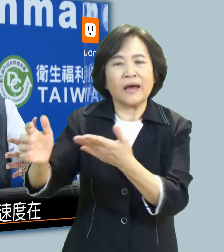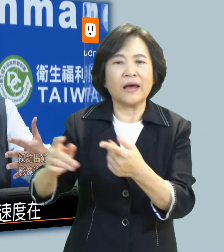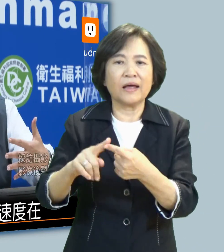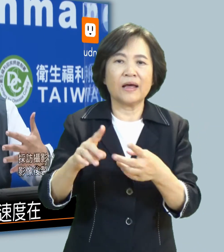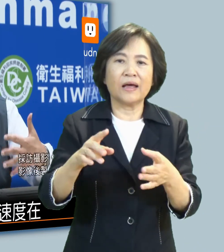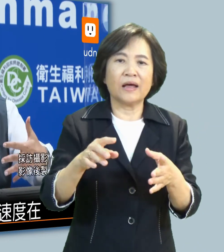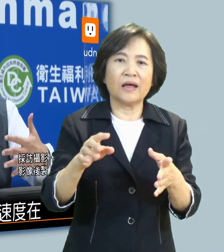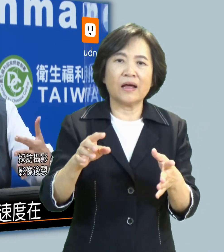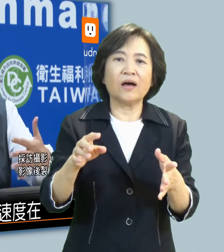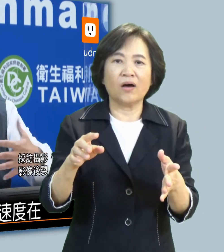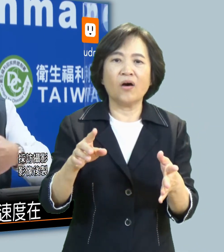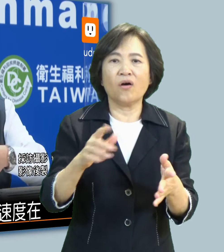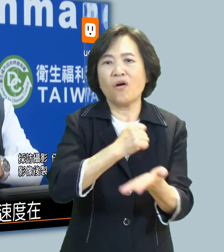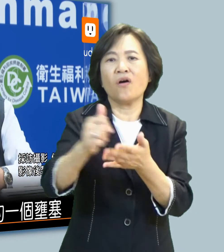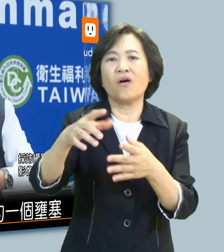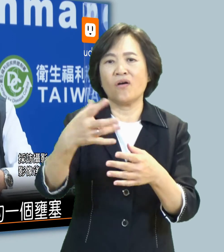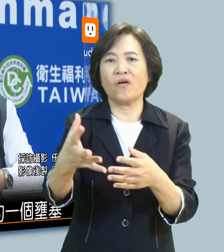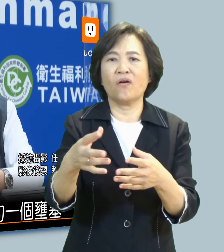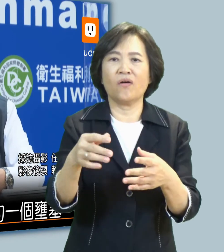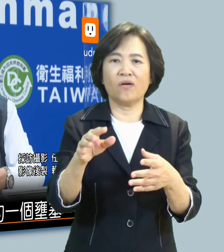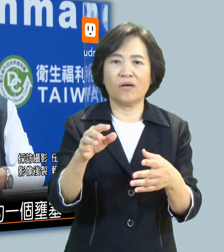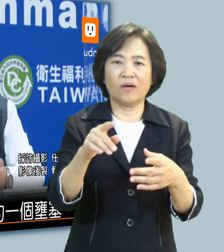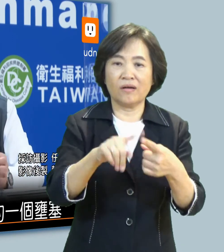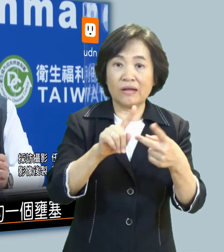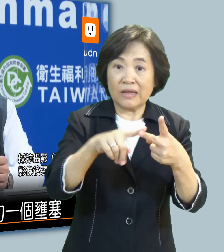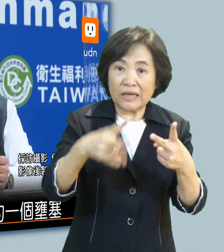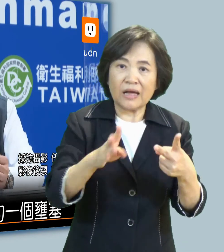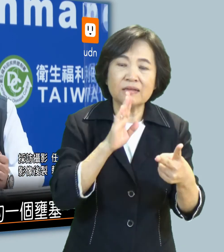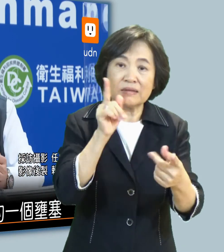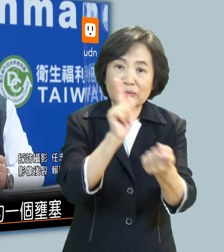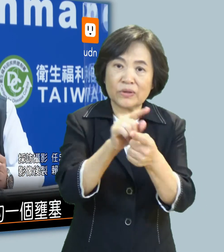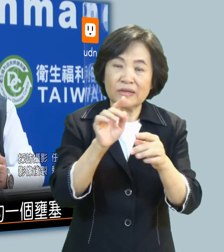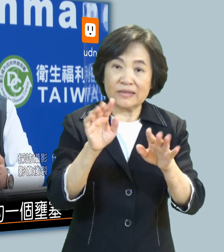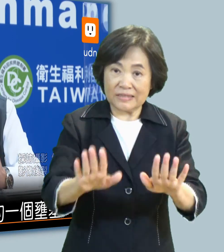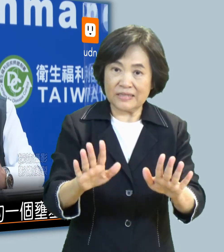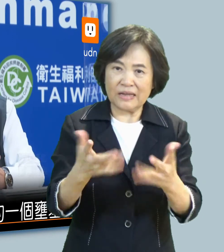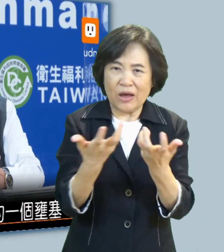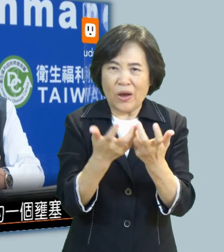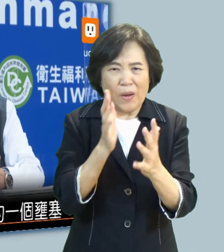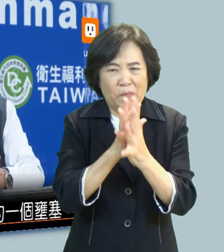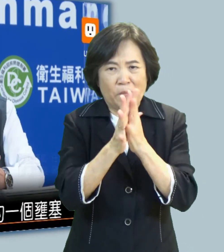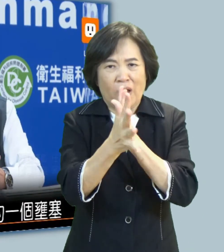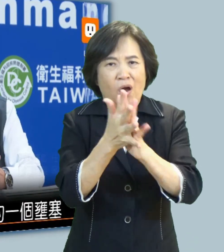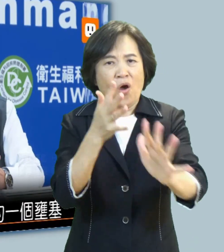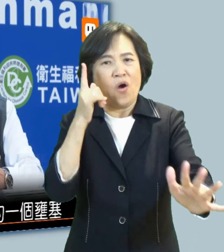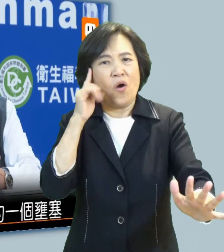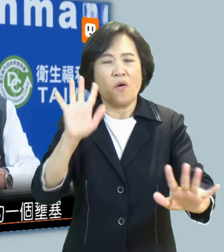也是有一定的速度在。好，那第二个也减缓这样的一个用膳。